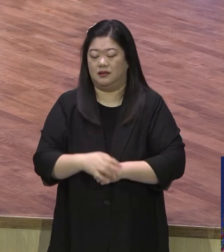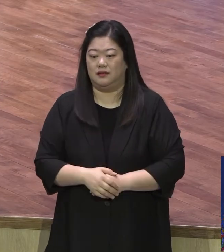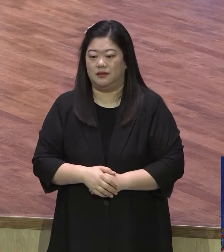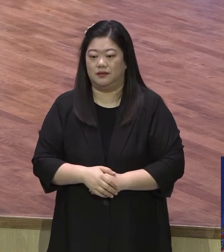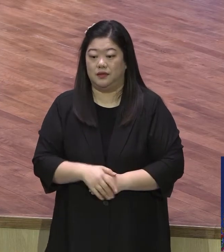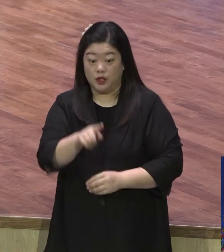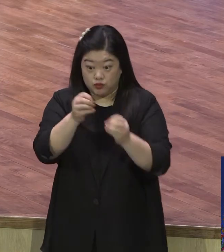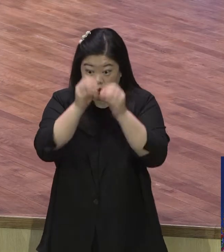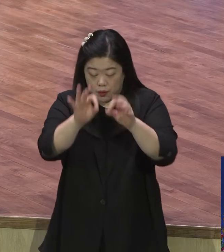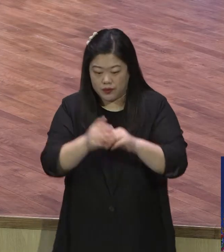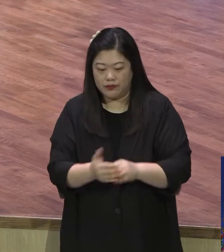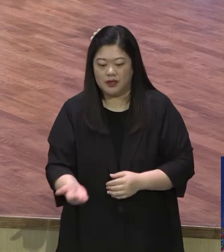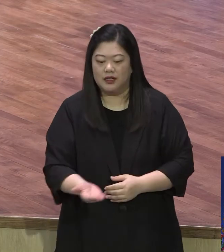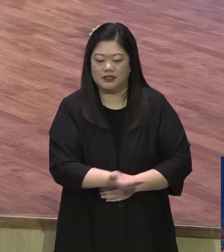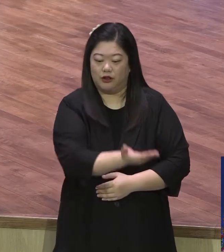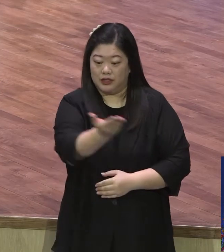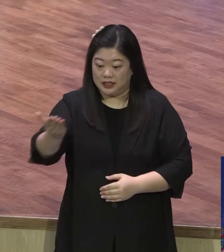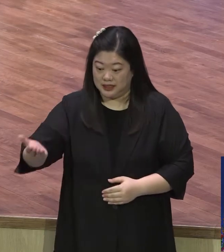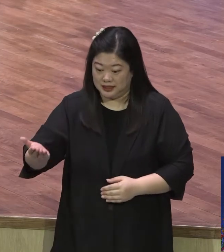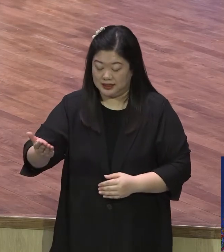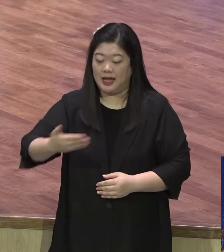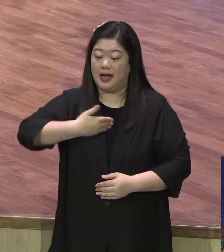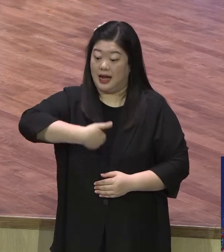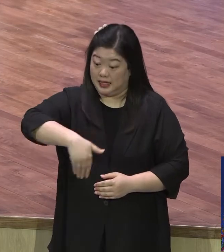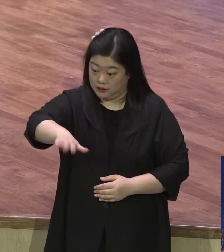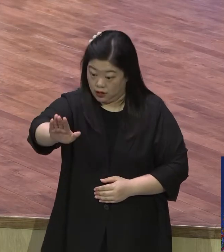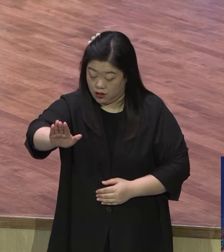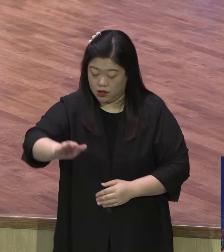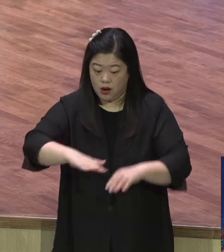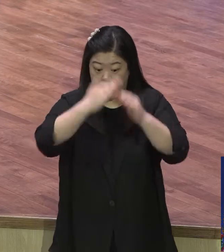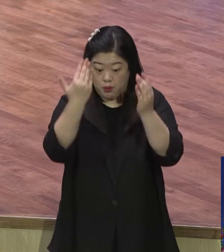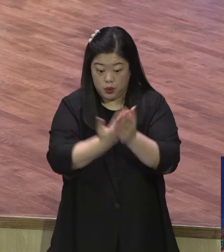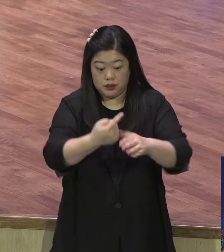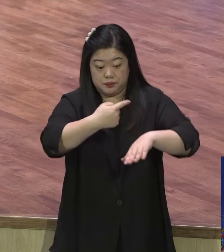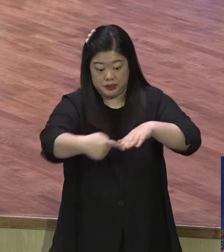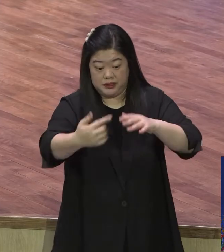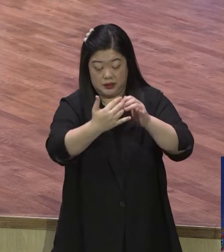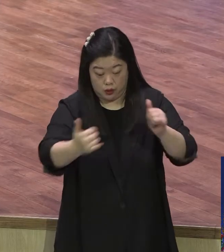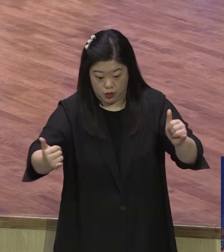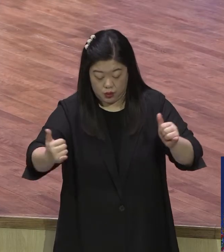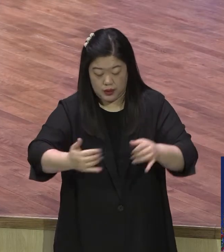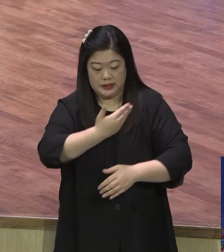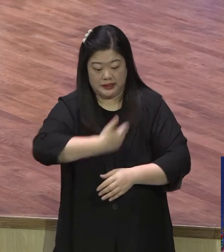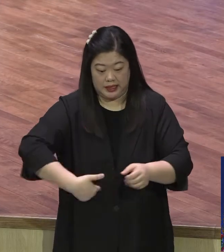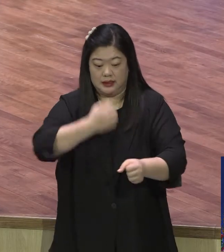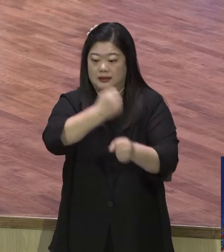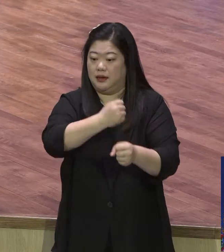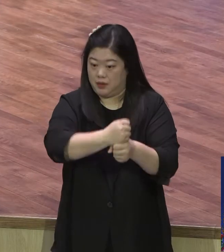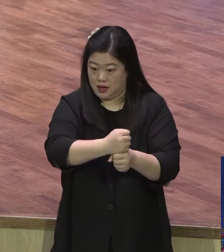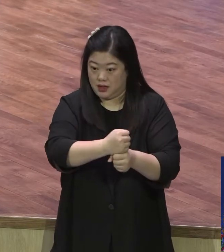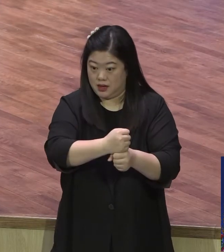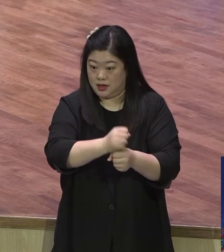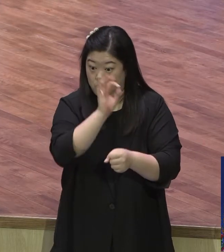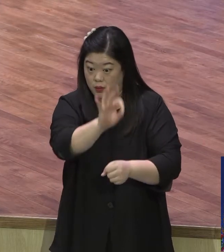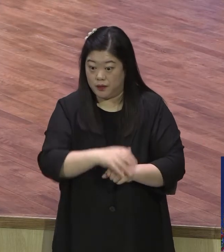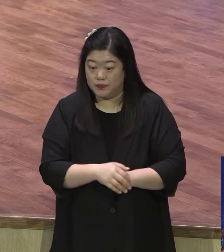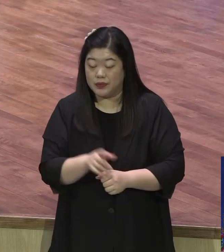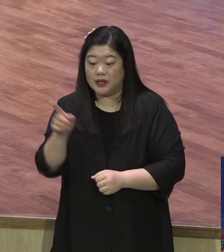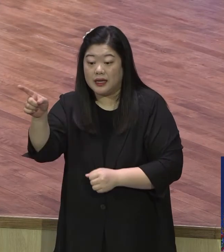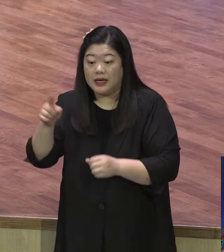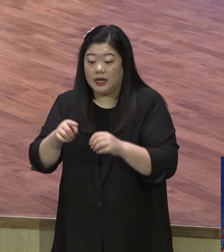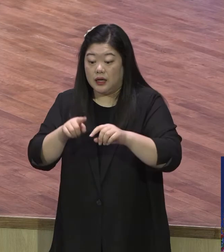모든 민족을 제자로 삼아 세례를 베풀고 가르쳐 지키게 하라 그런데 원에 보면 네가지